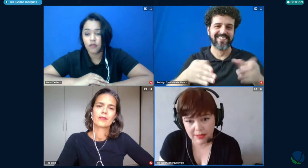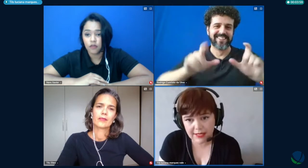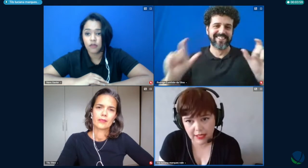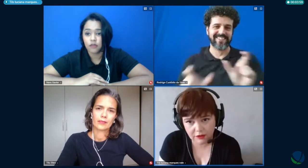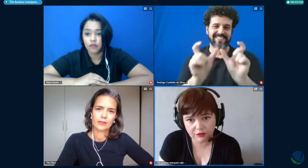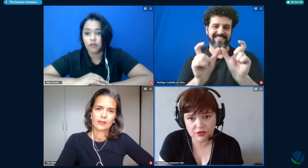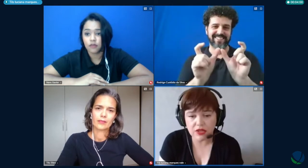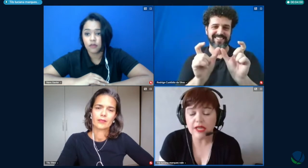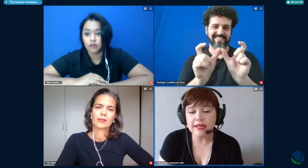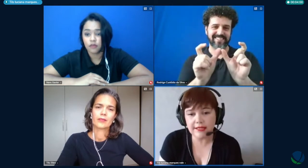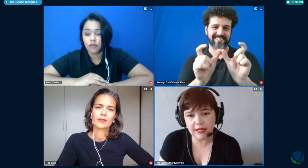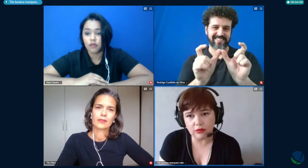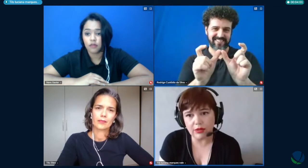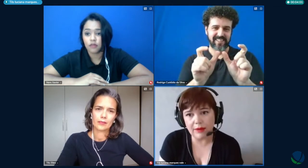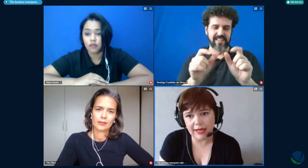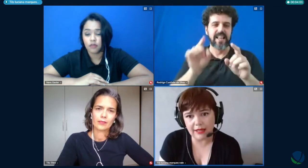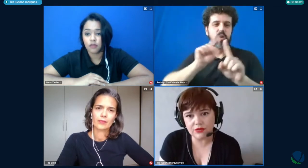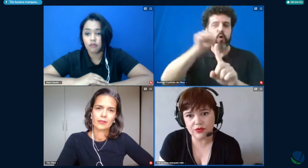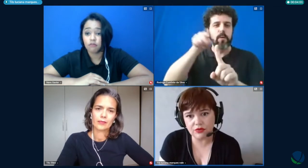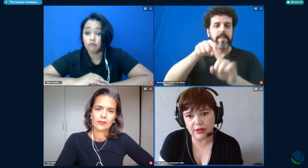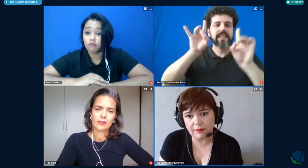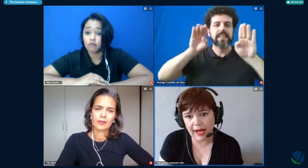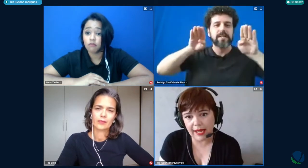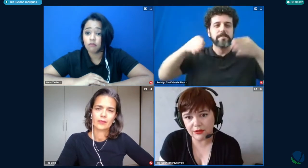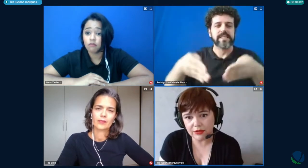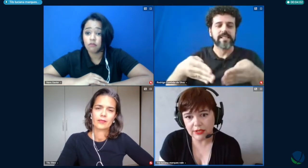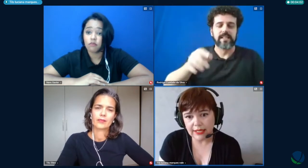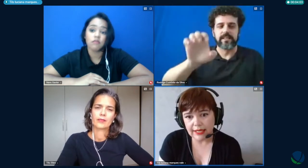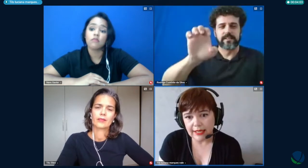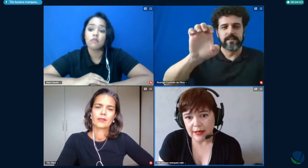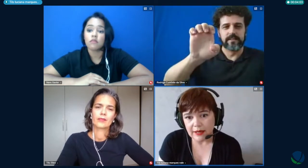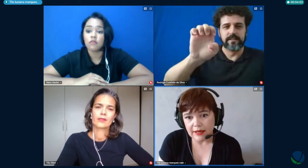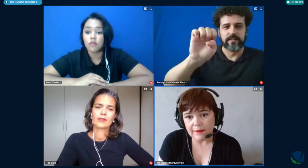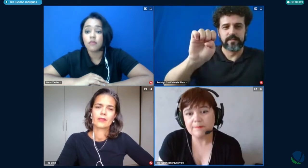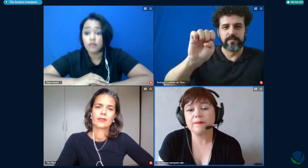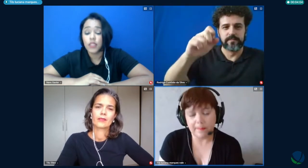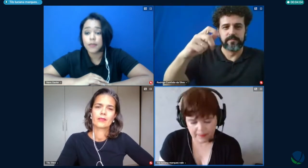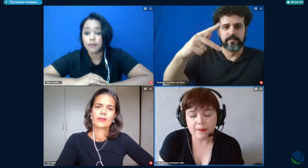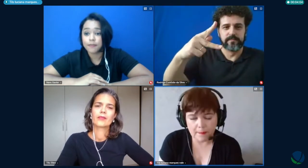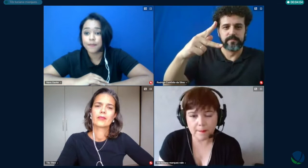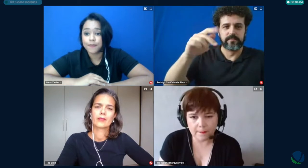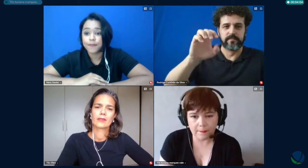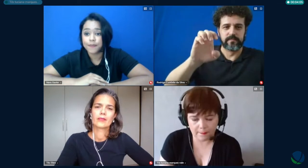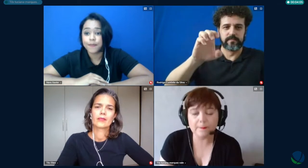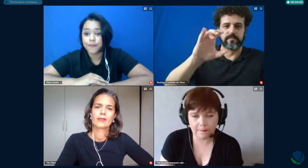objetivos específicos que serão trabalhados no seu trabalho.